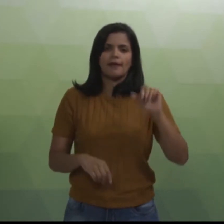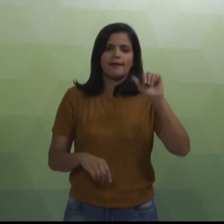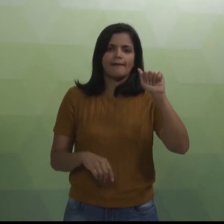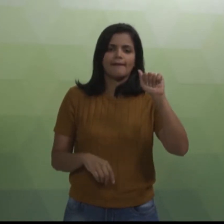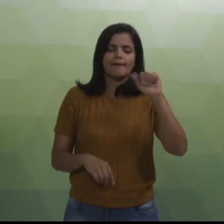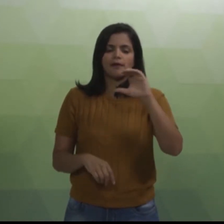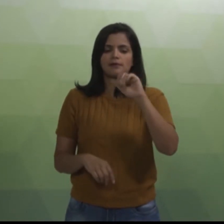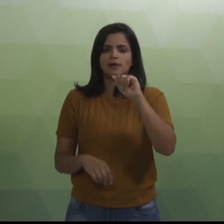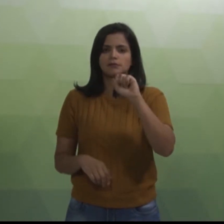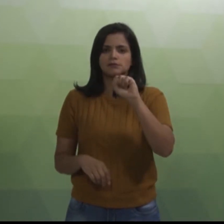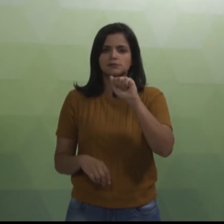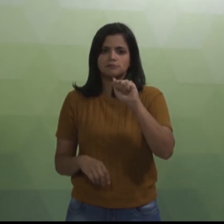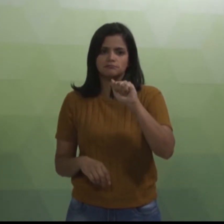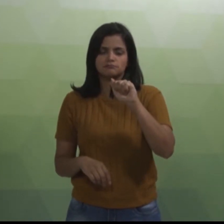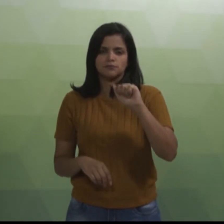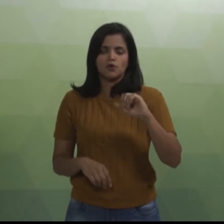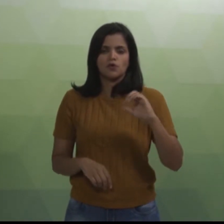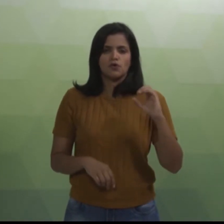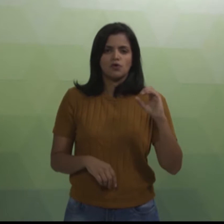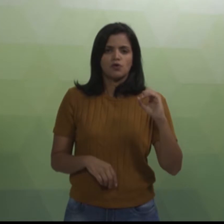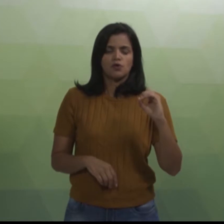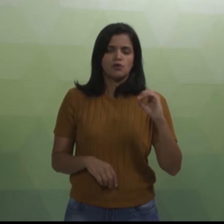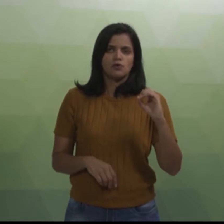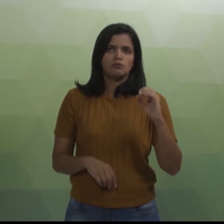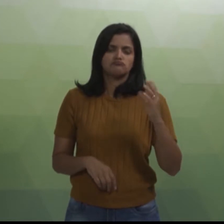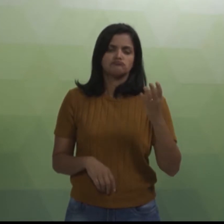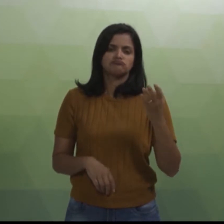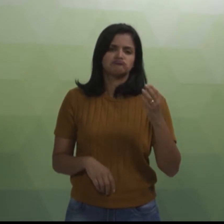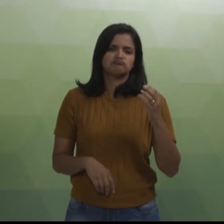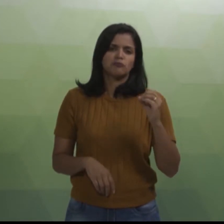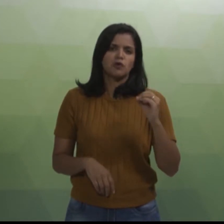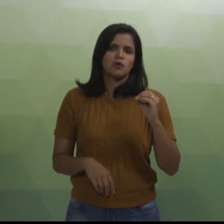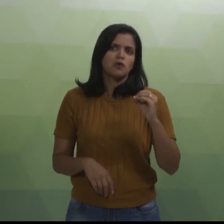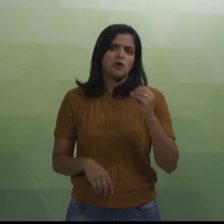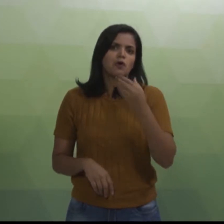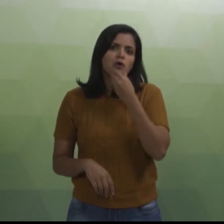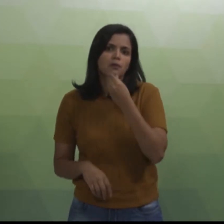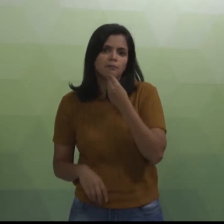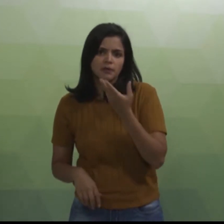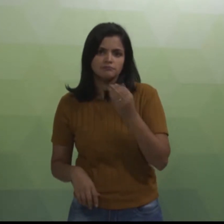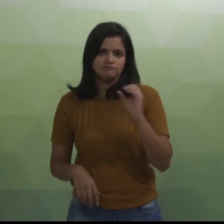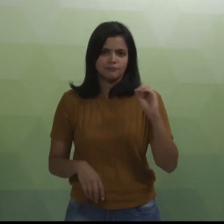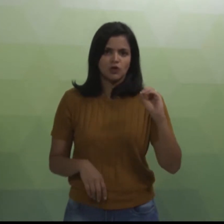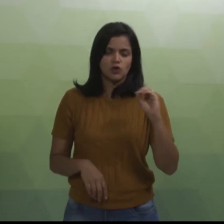No português, eu falo a casa, o homem.